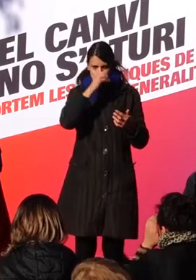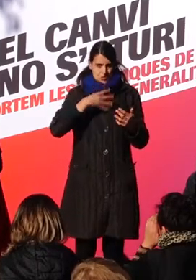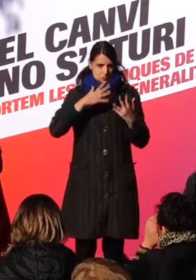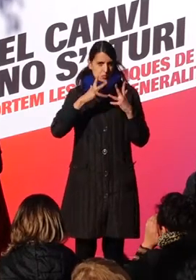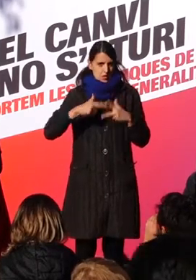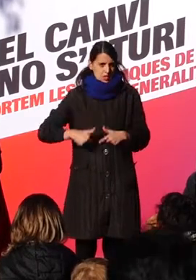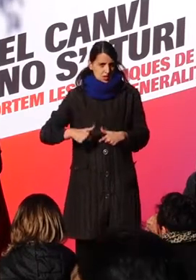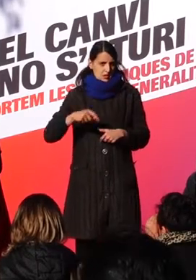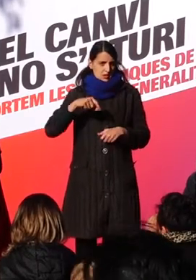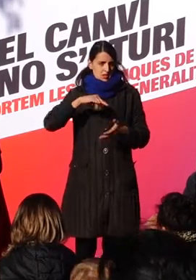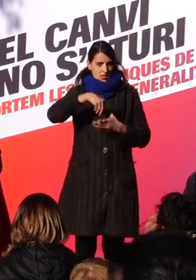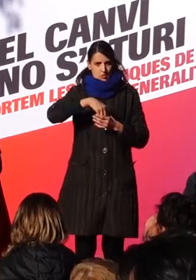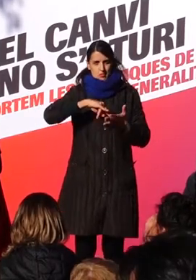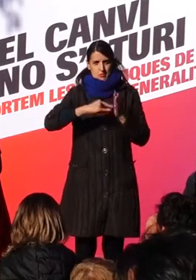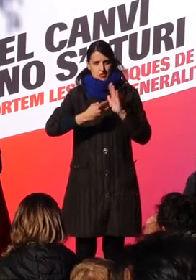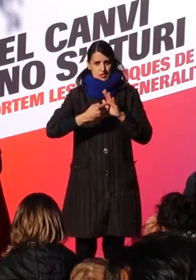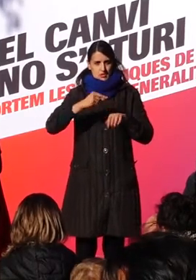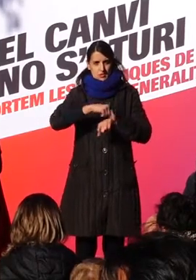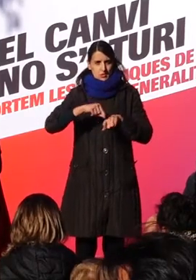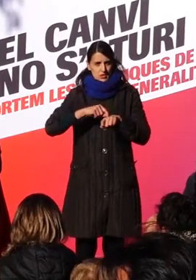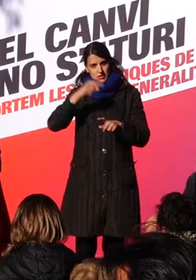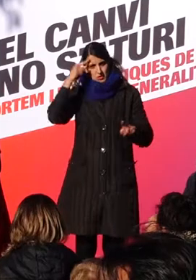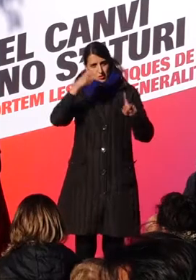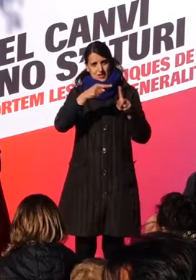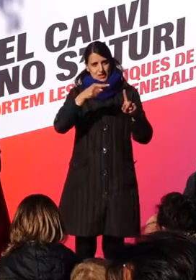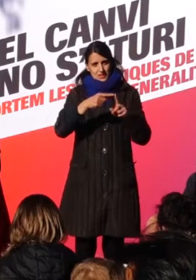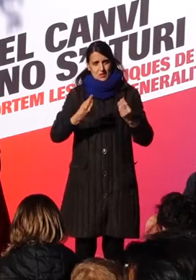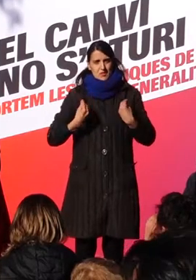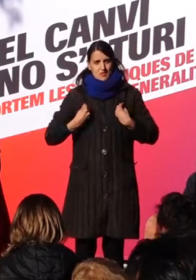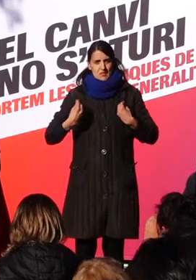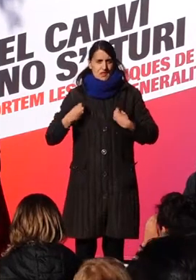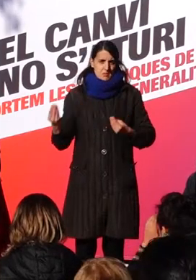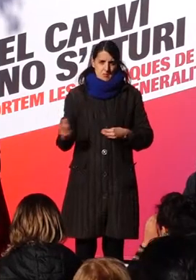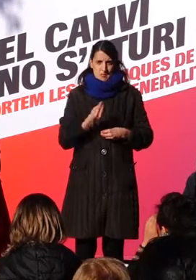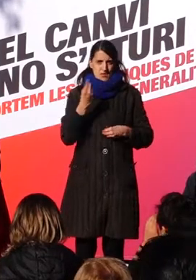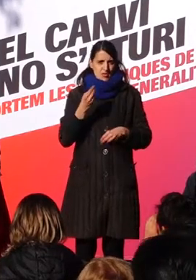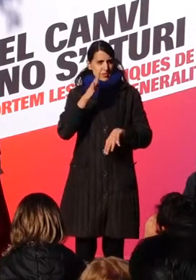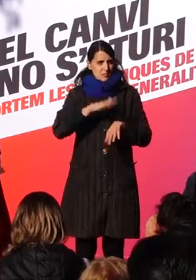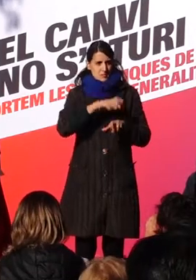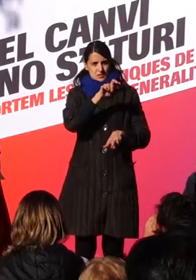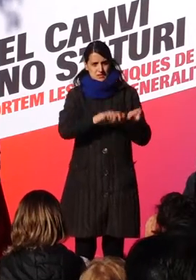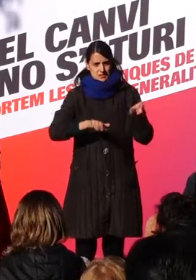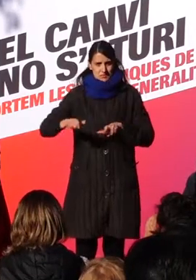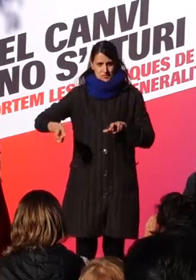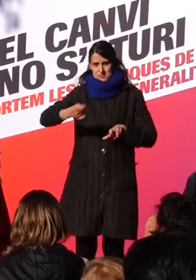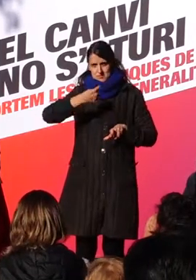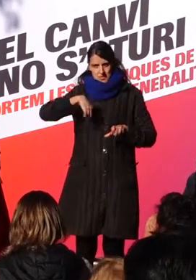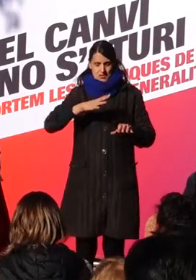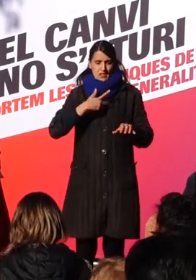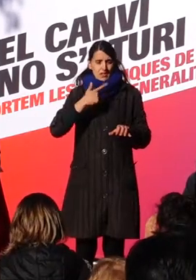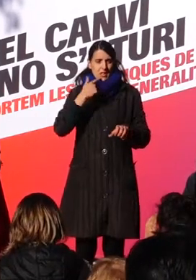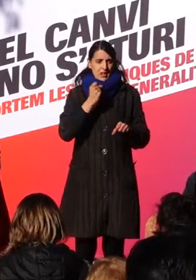político para buscar mejor condición de vida para nuestra gente es trabajo no sólo